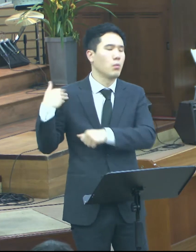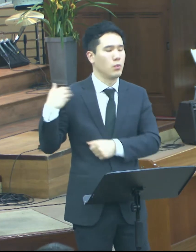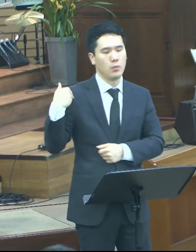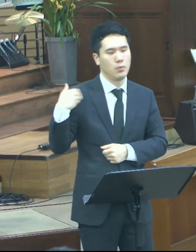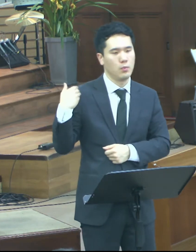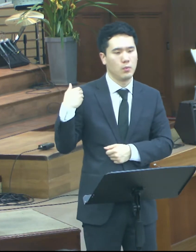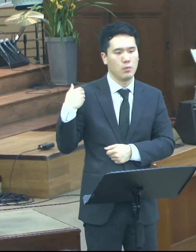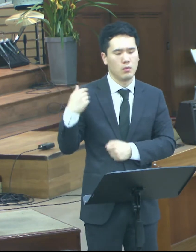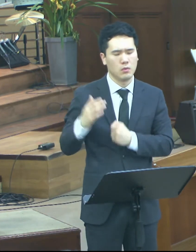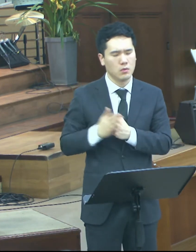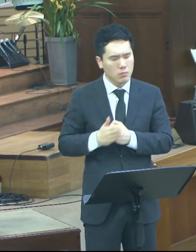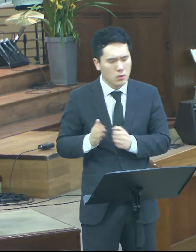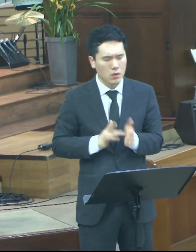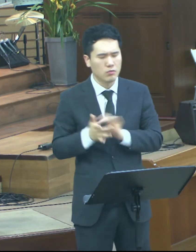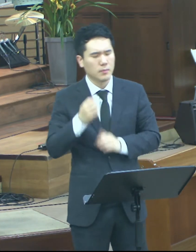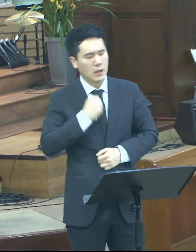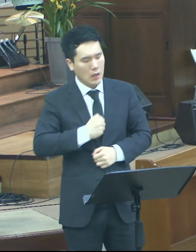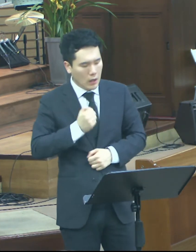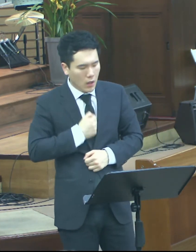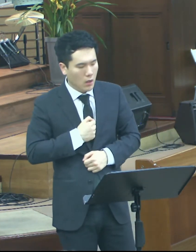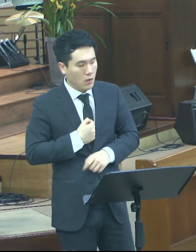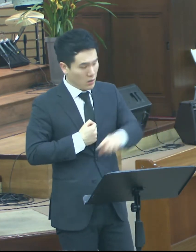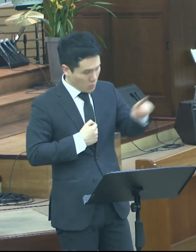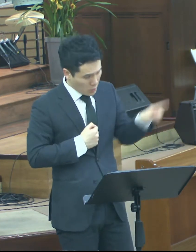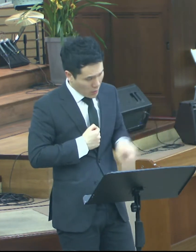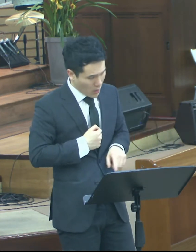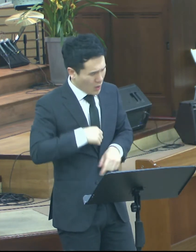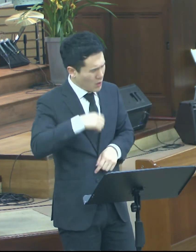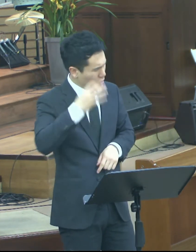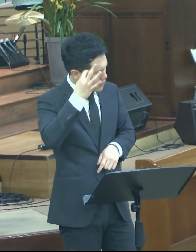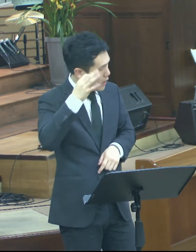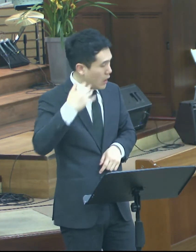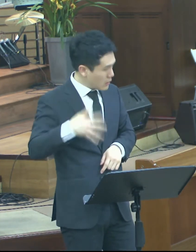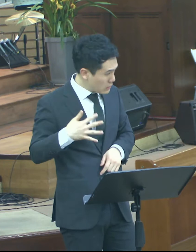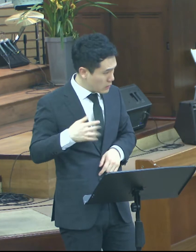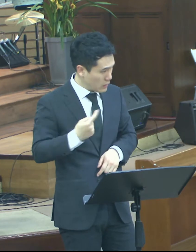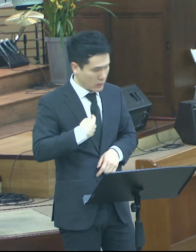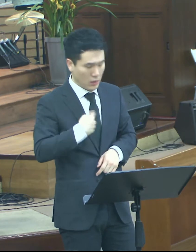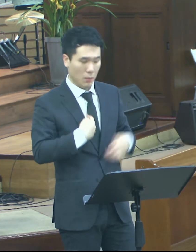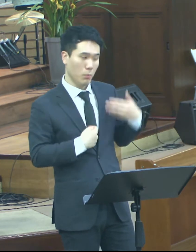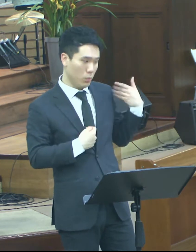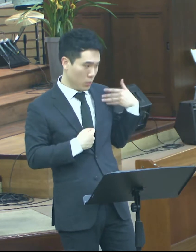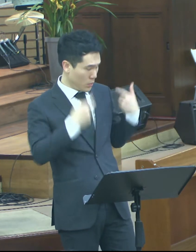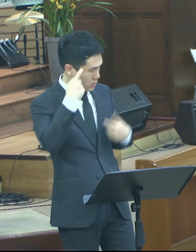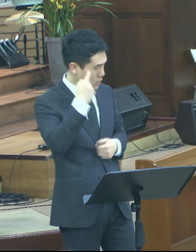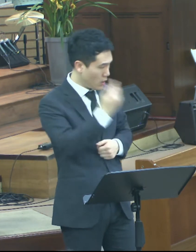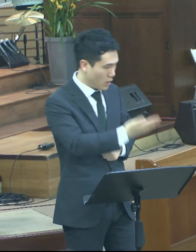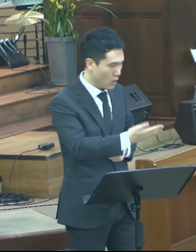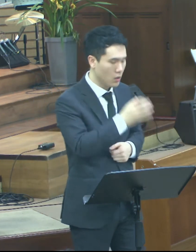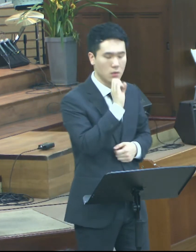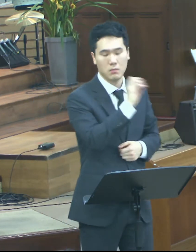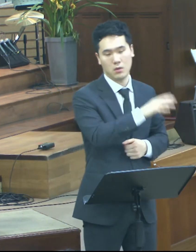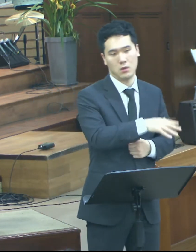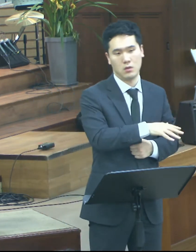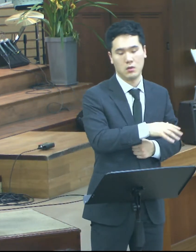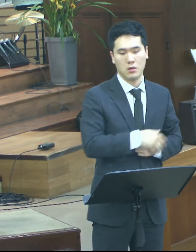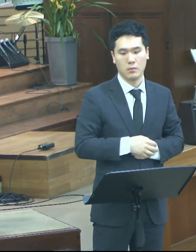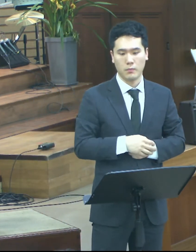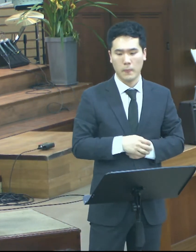떡 한 개를 보면서 주님이 굶기겠는가 하고 주님을 봐야 되는데 떡 한 개를 보면서